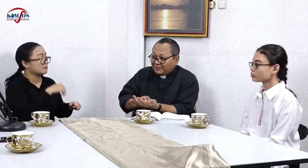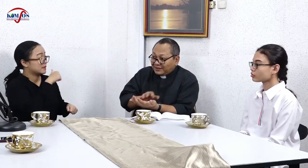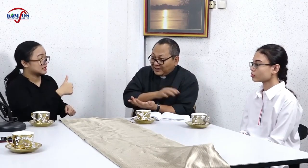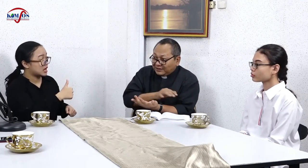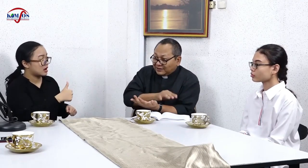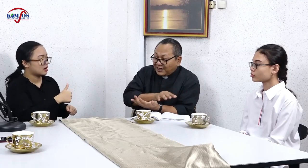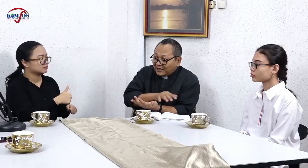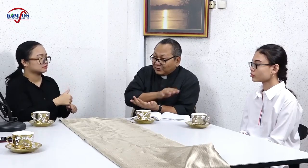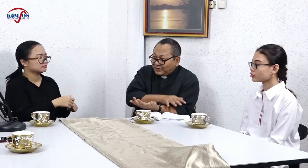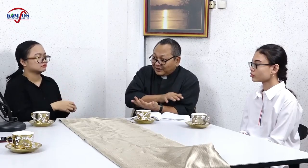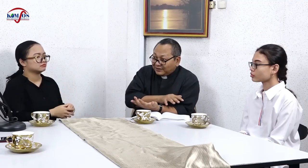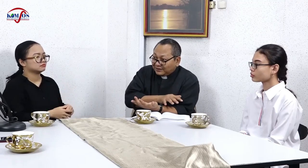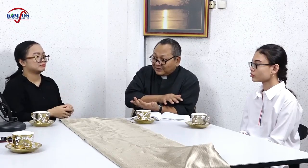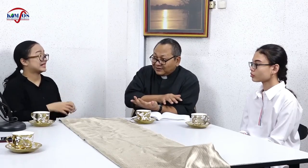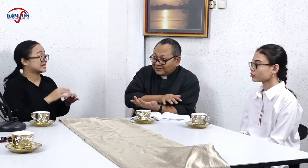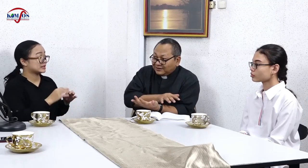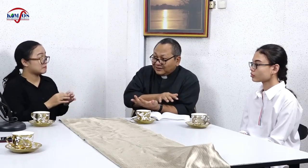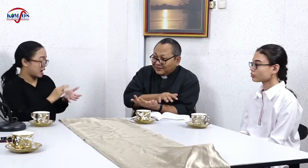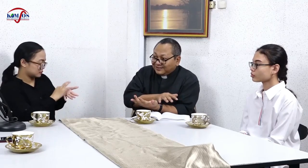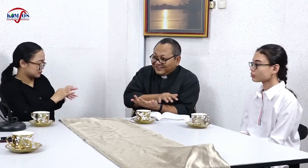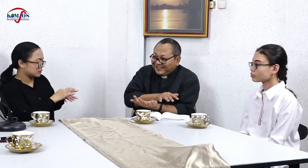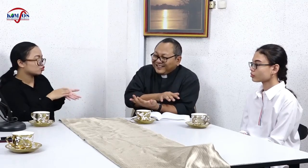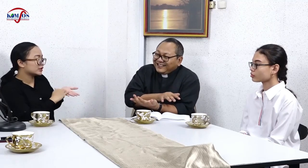ada yang Terjemahkan tuli